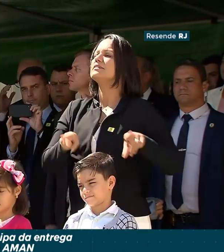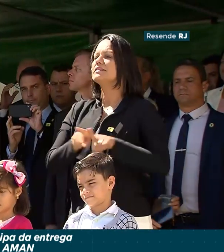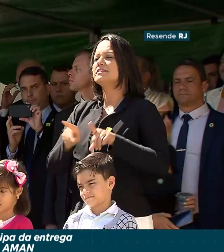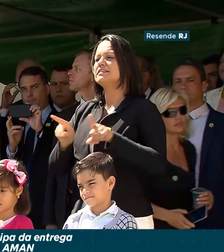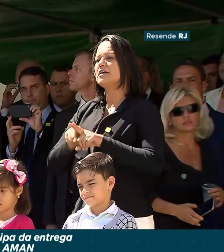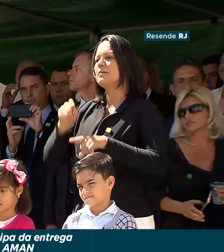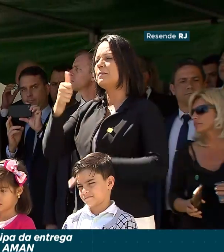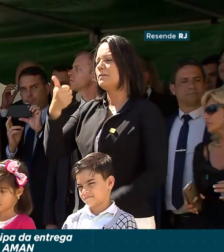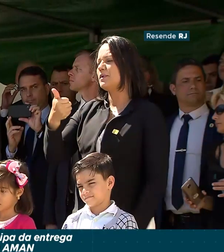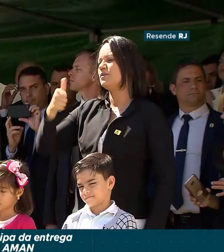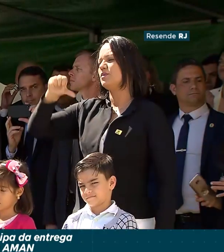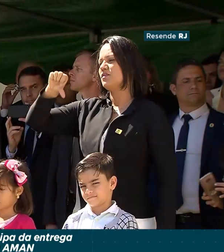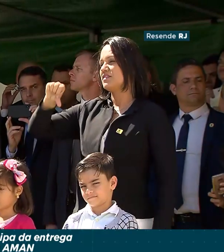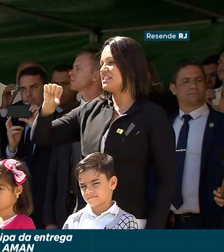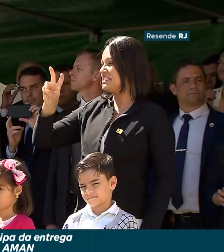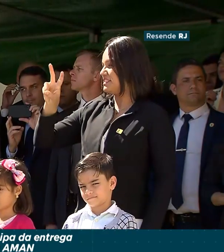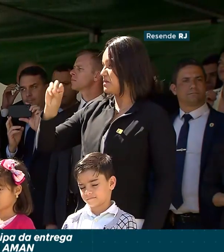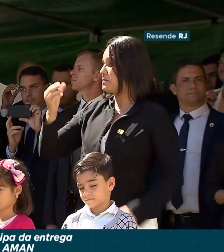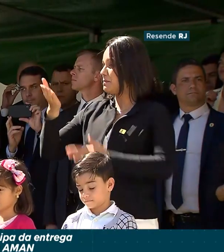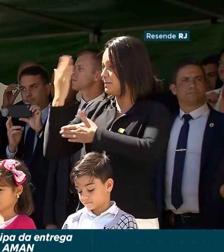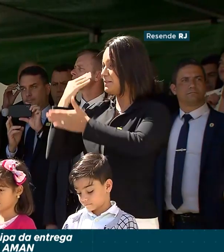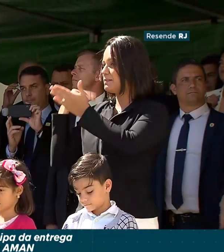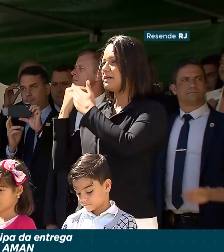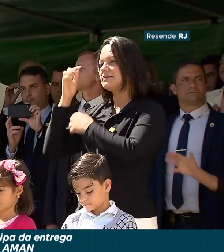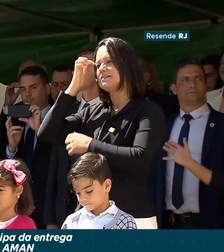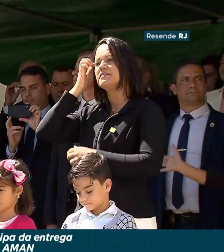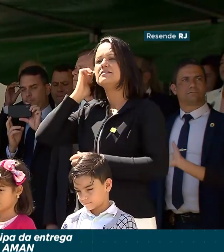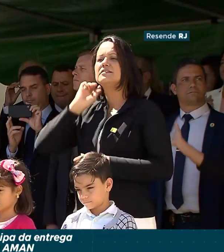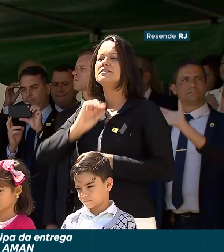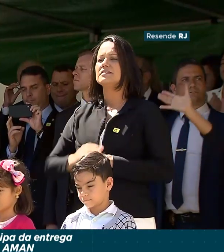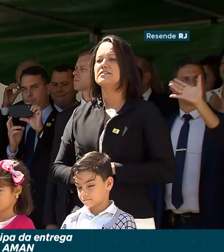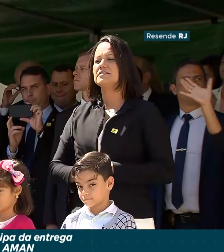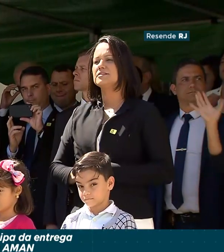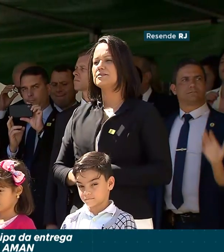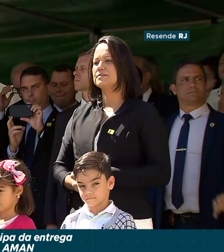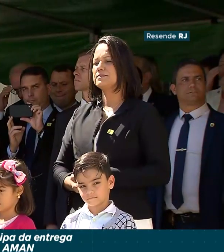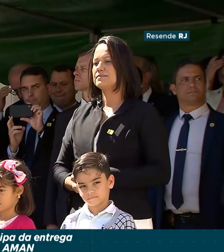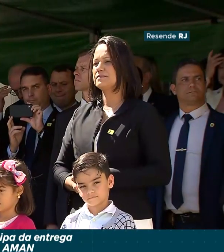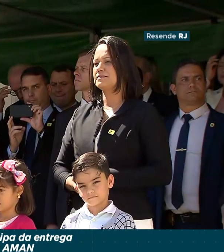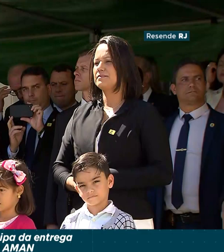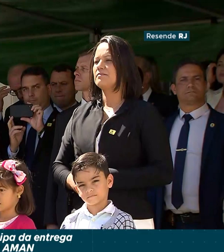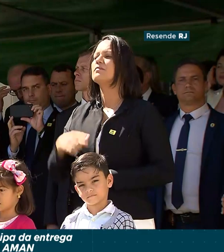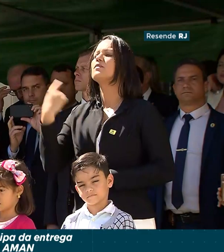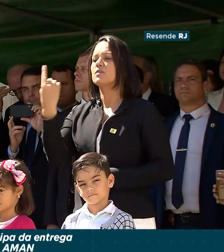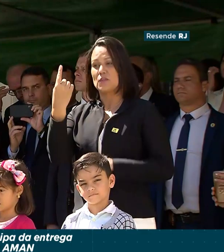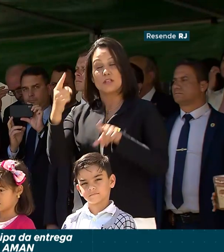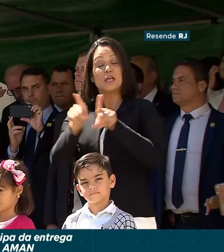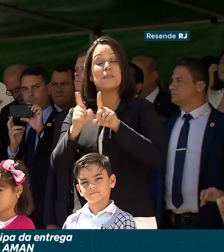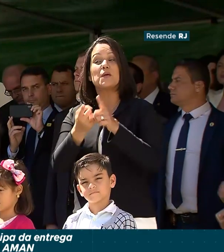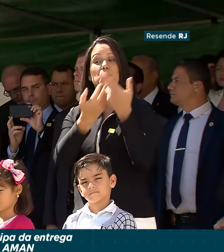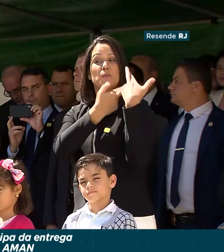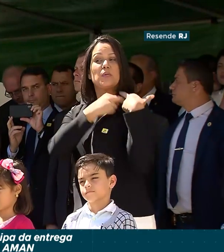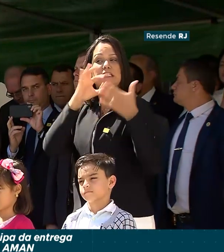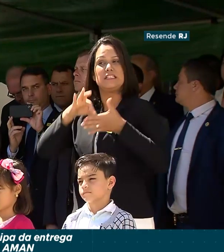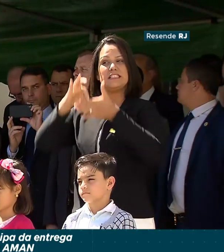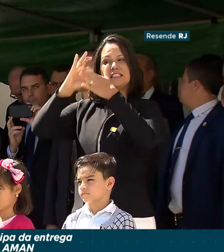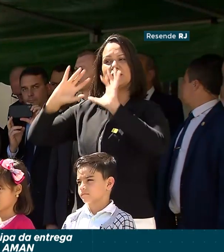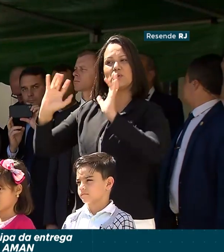idos 1950. Nosso também líder do governo dentro da